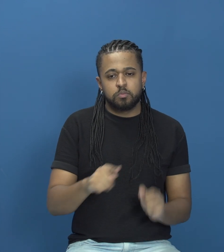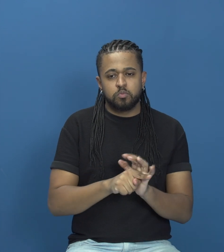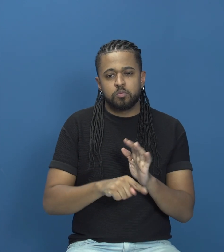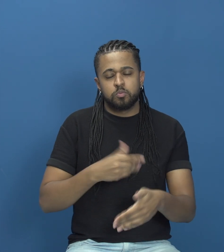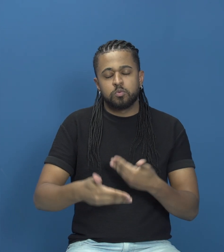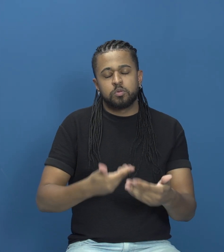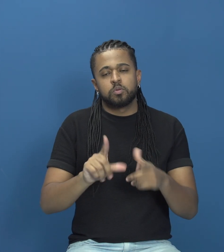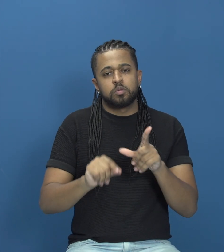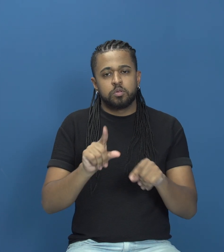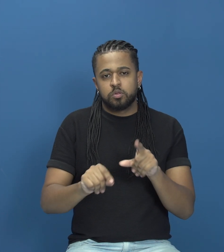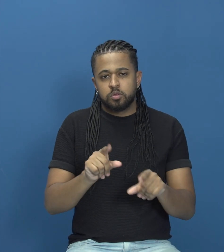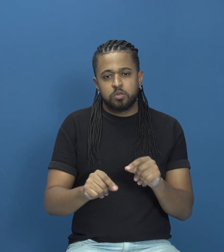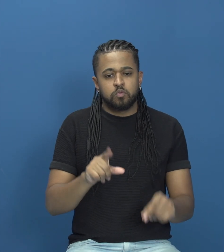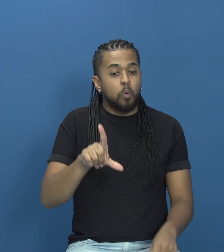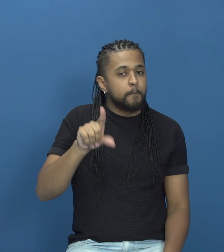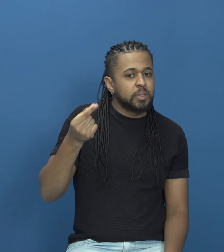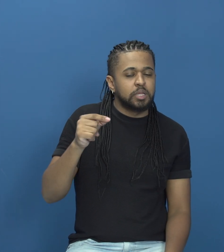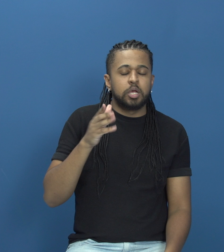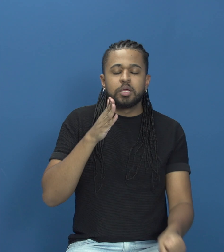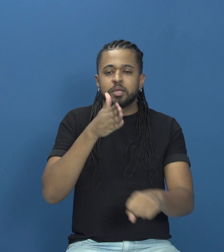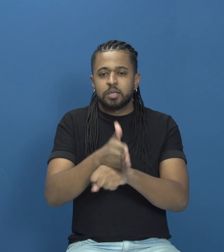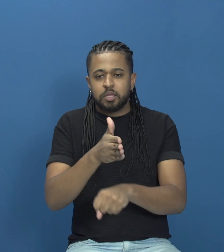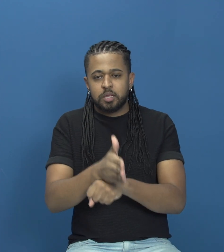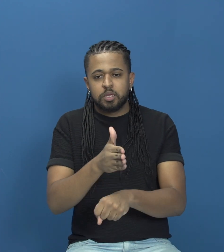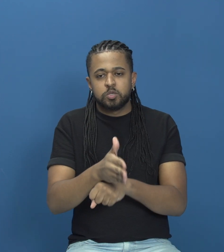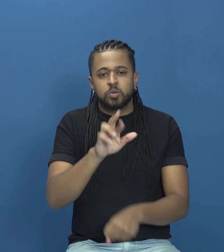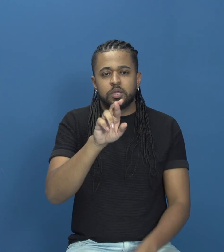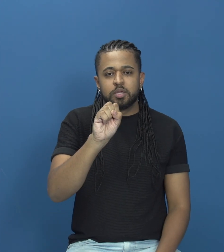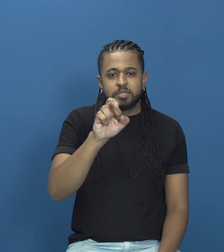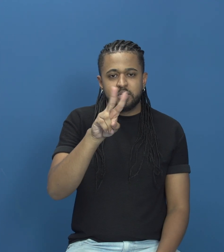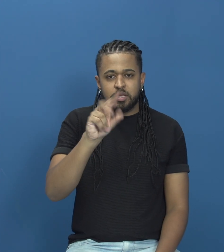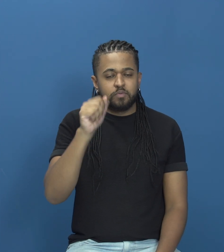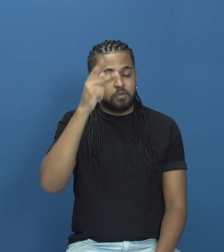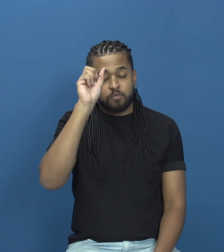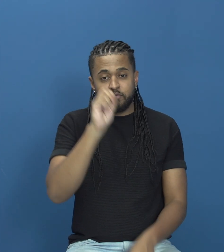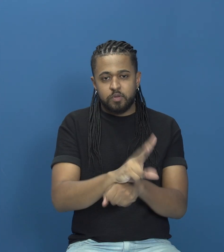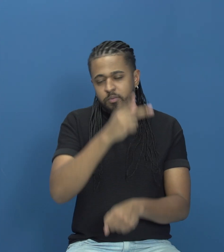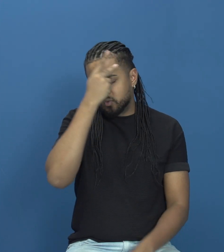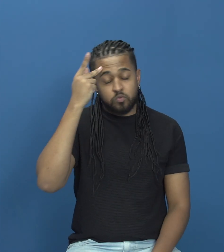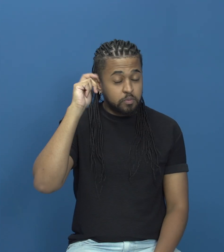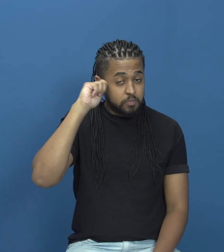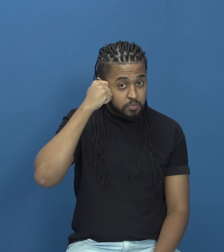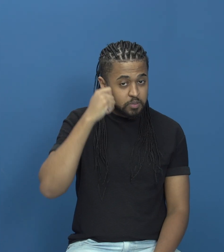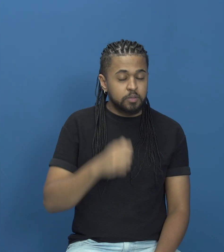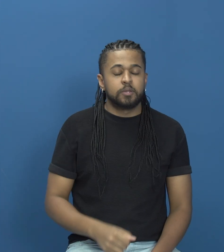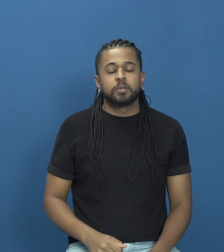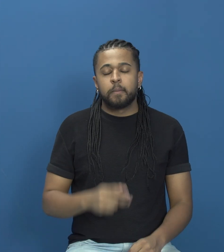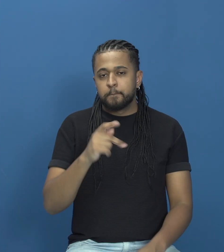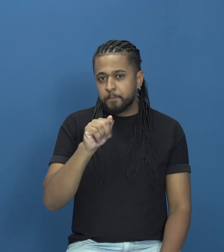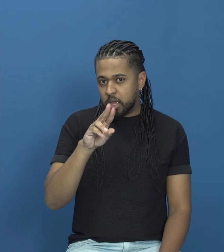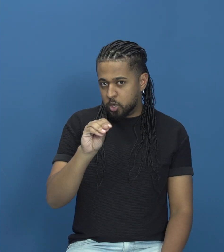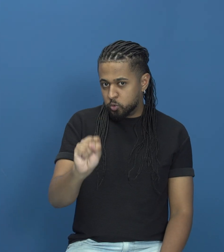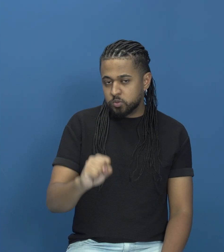processo seletivo, que optarem pelo ingresso mediante reserva de vagas para negros, abre parênteses, pretos